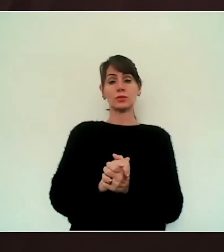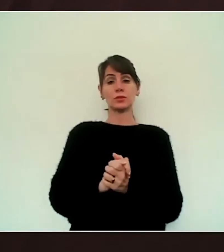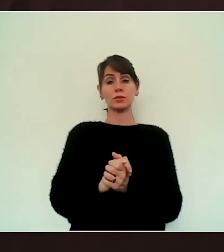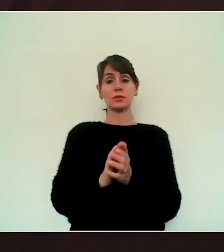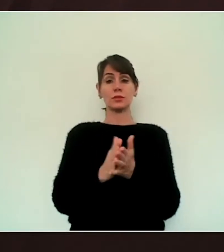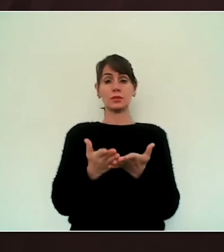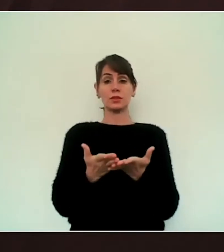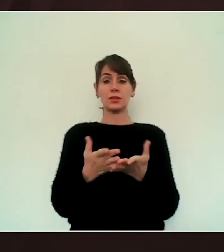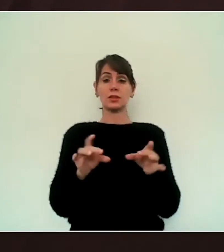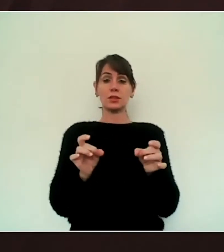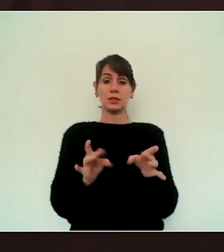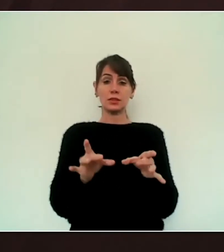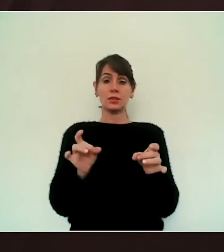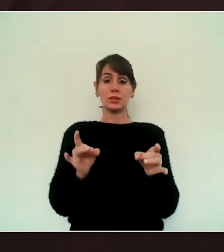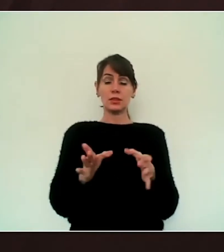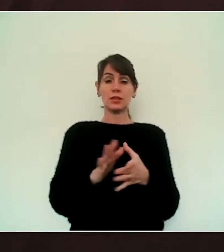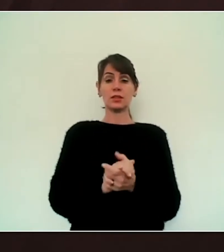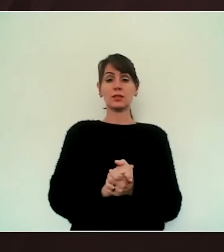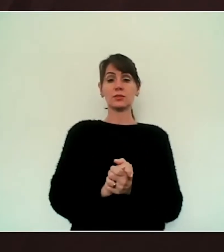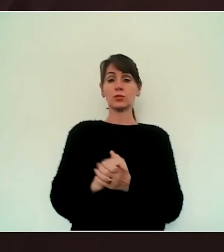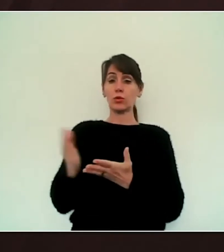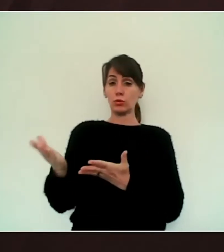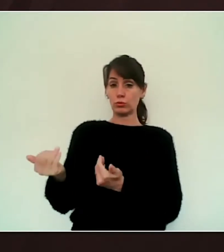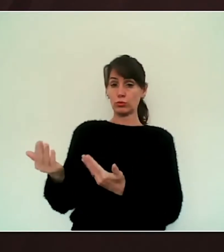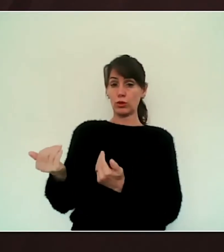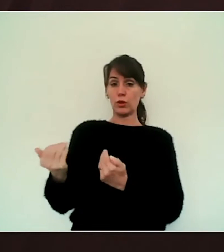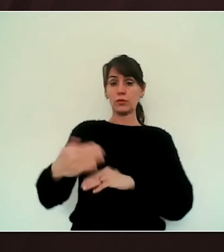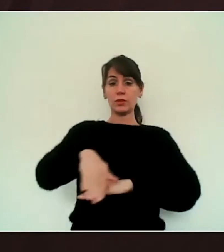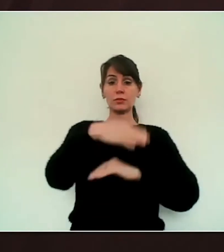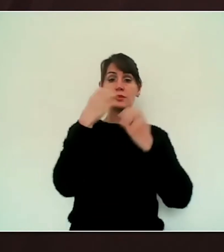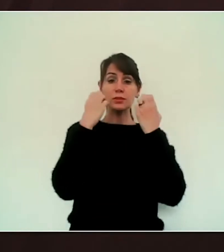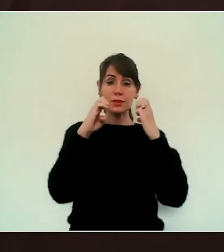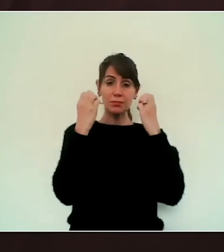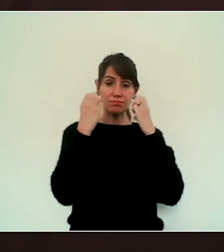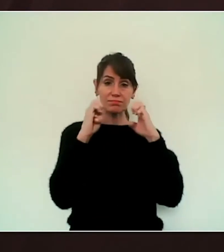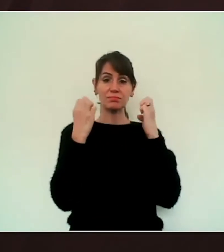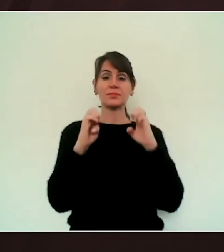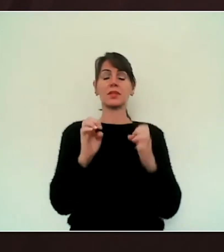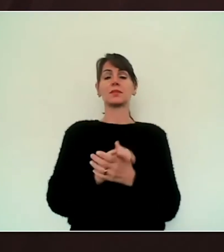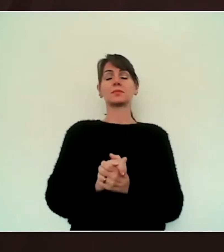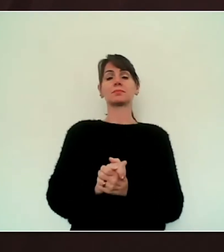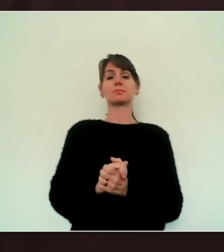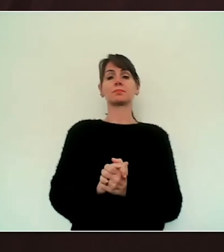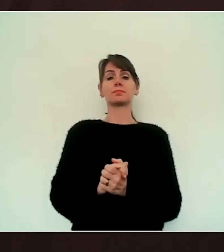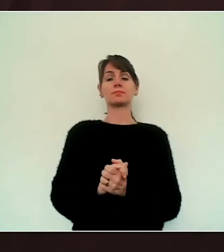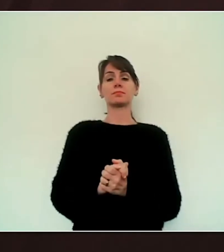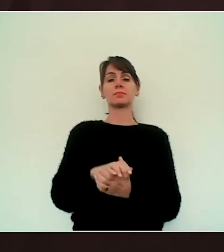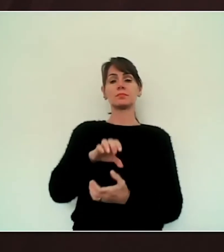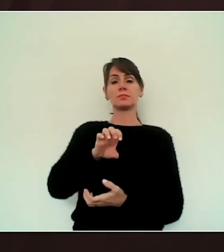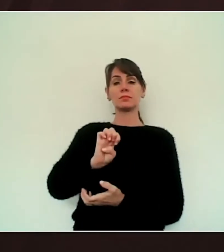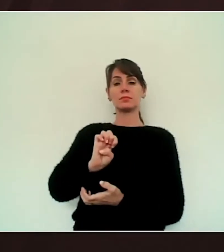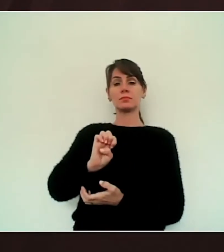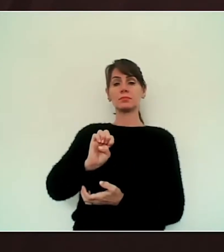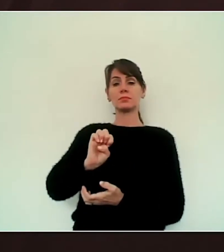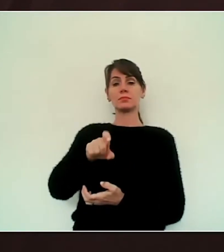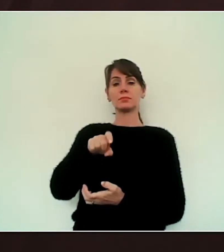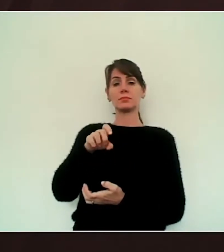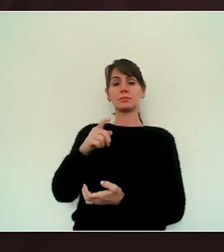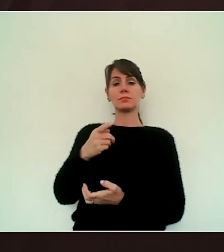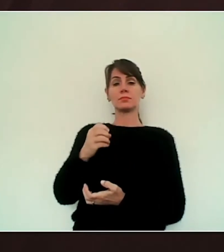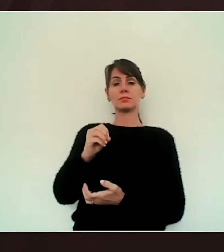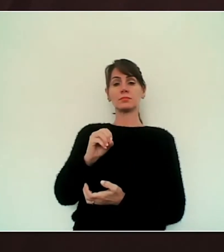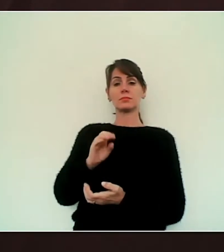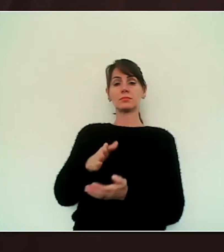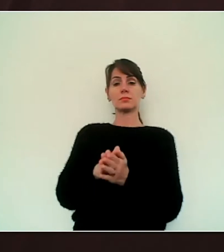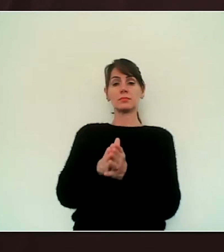O Avança Jovem, jovens estão nas ruas. Aleluia. Expo Livro também está. Pelo menos do sul está funcionando,